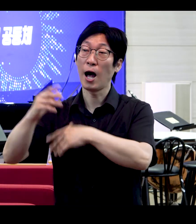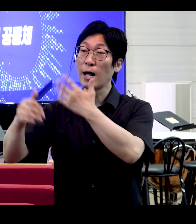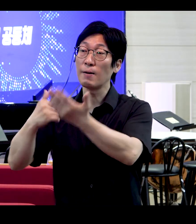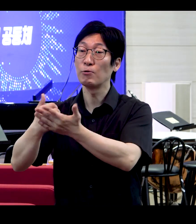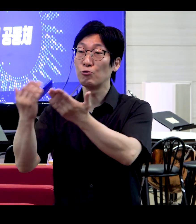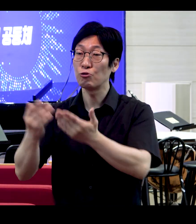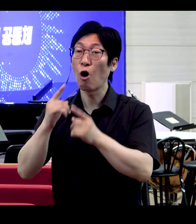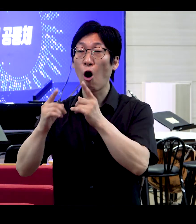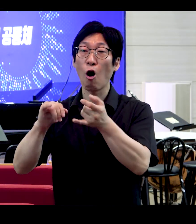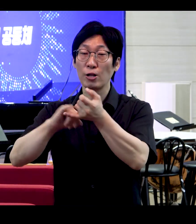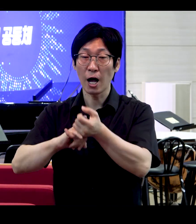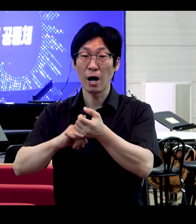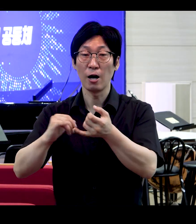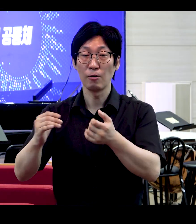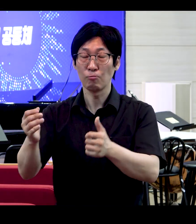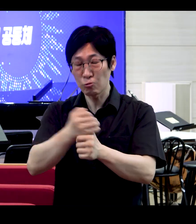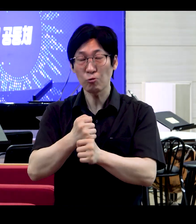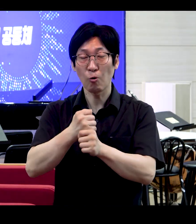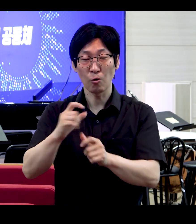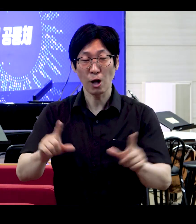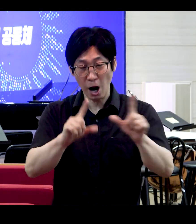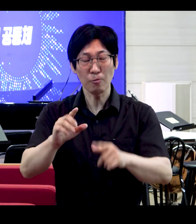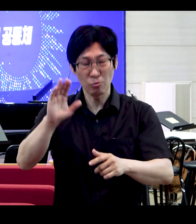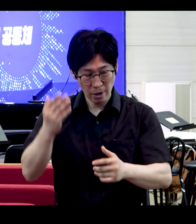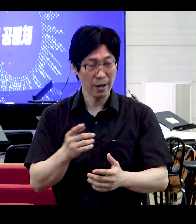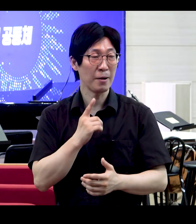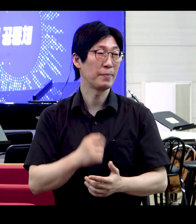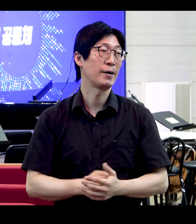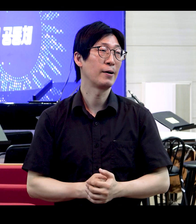주신 언약이니까 살아내야 돼요.